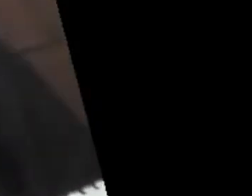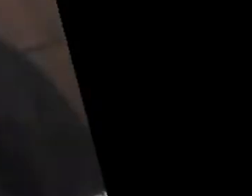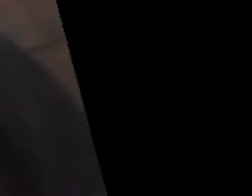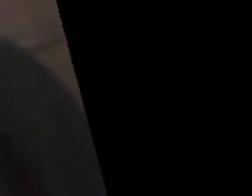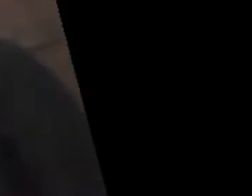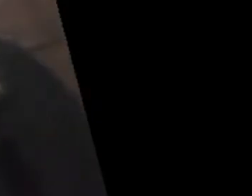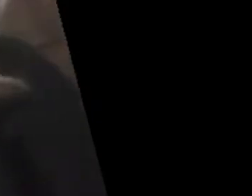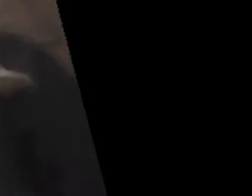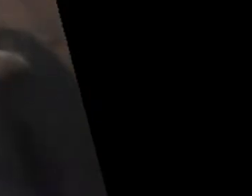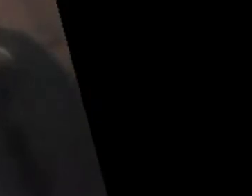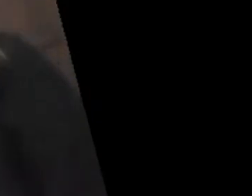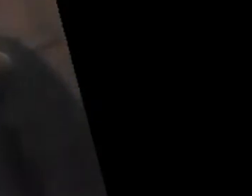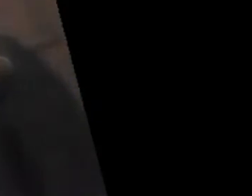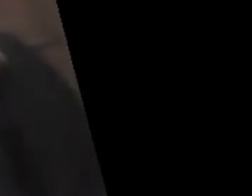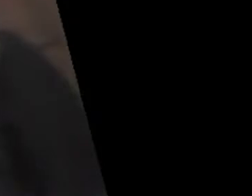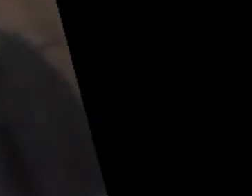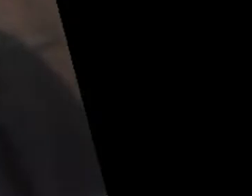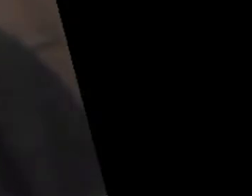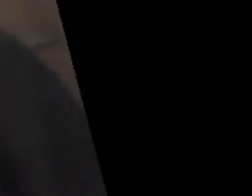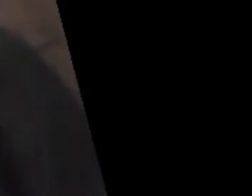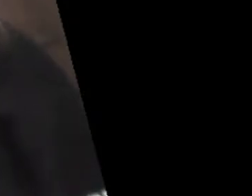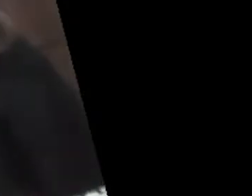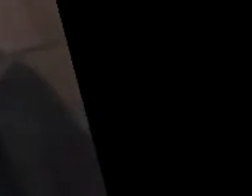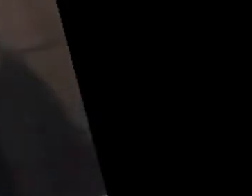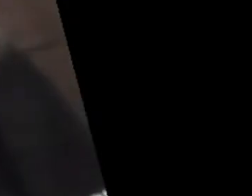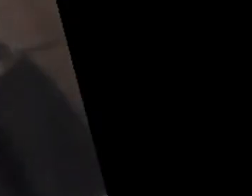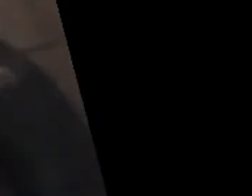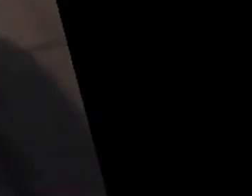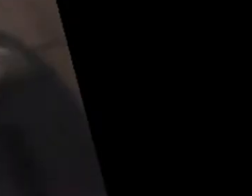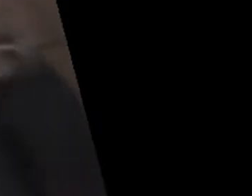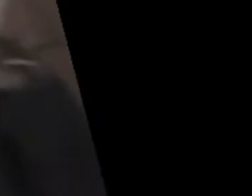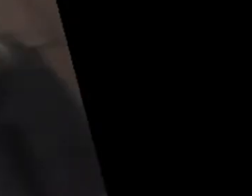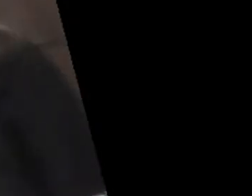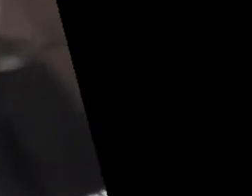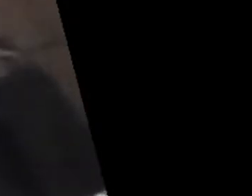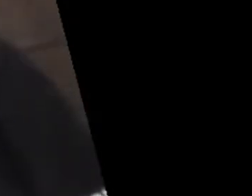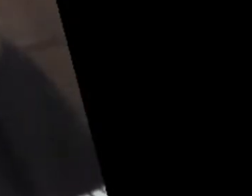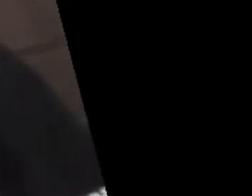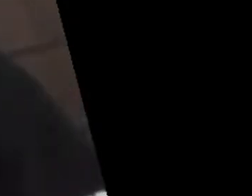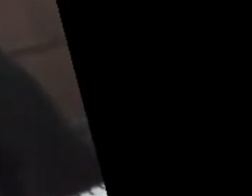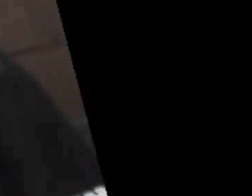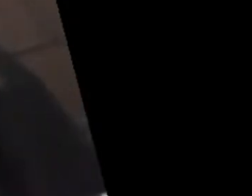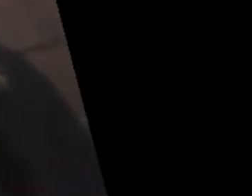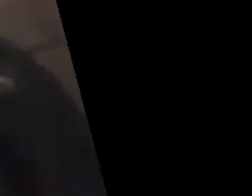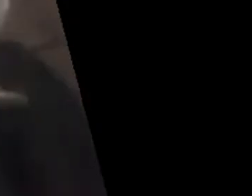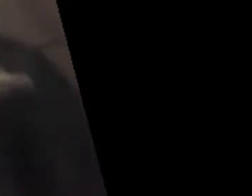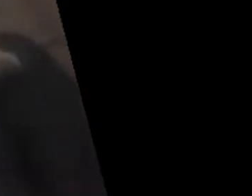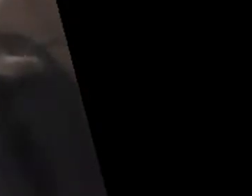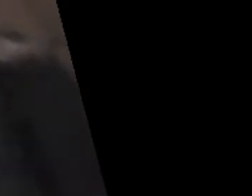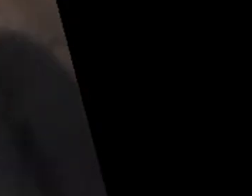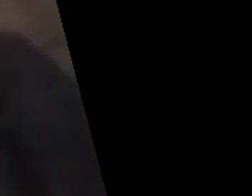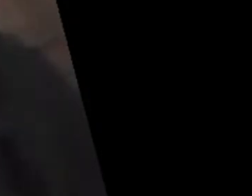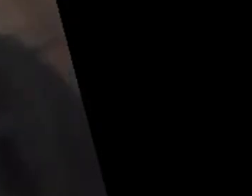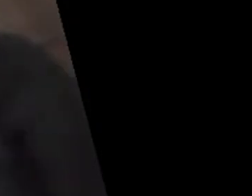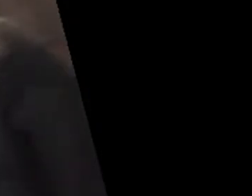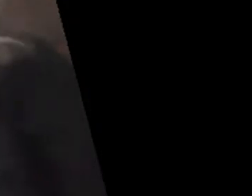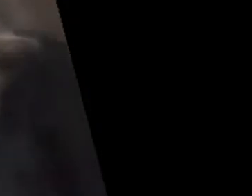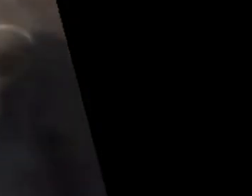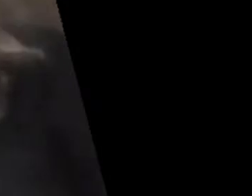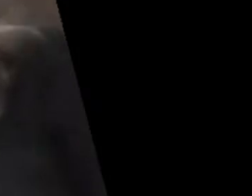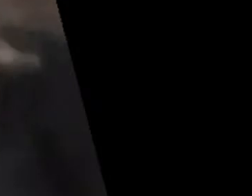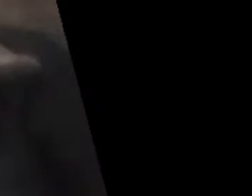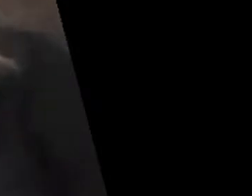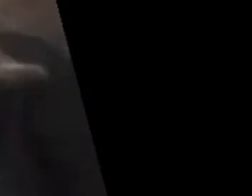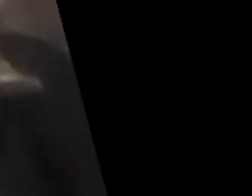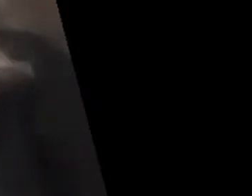junto com a empresa. É, só que não tem muitas oportunidades, né?